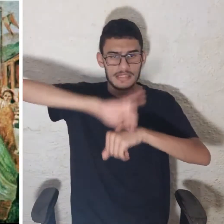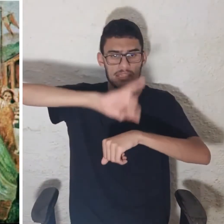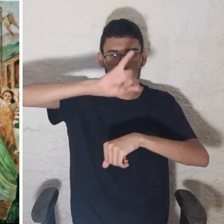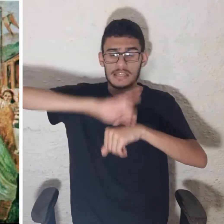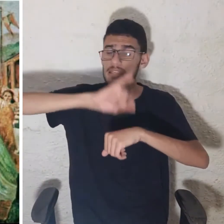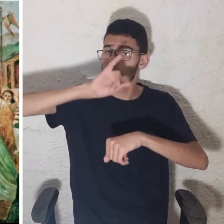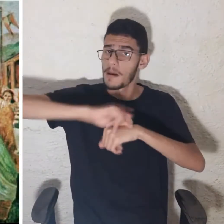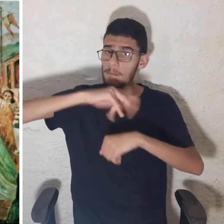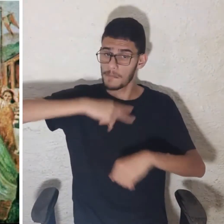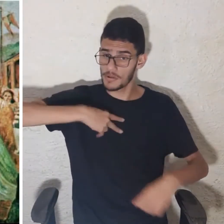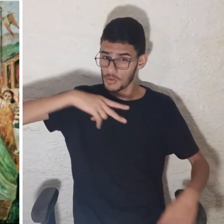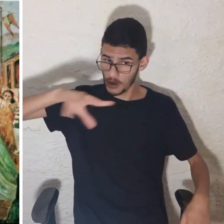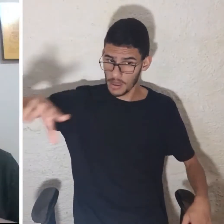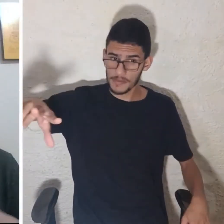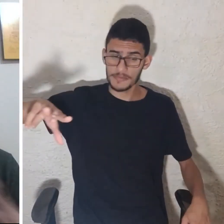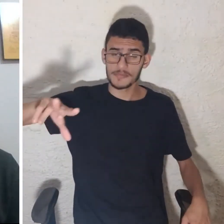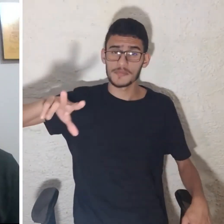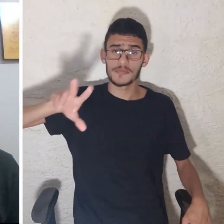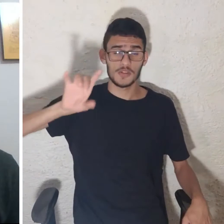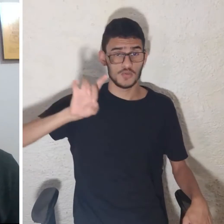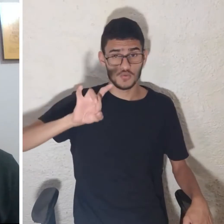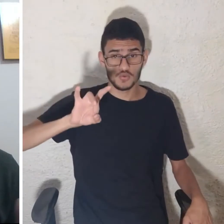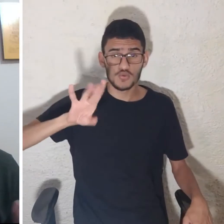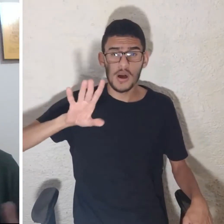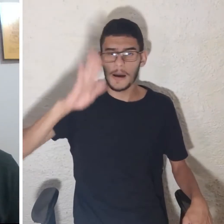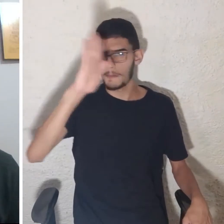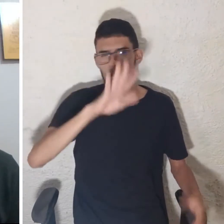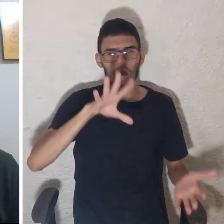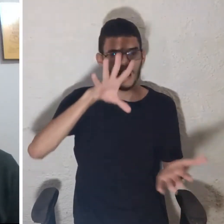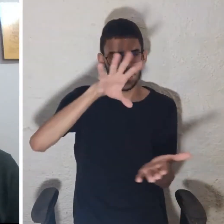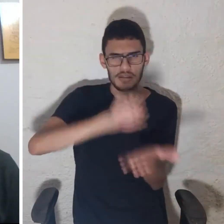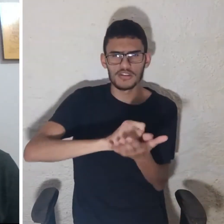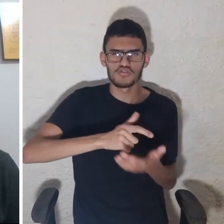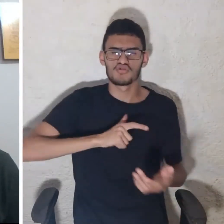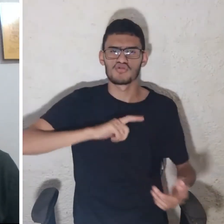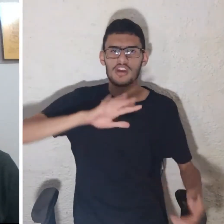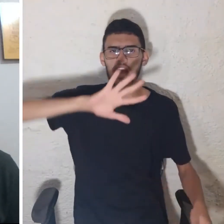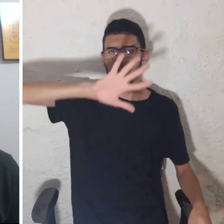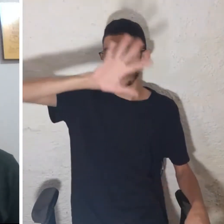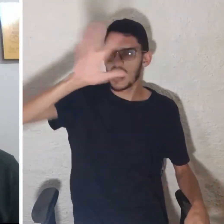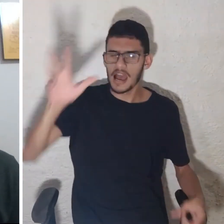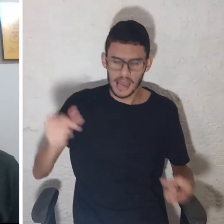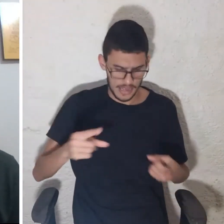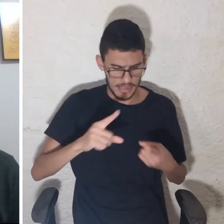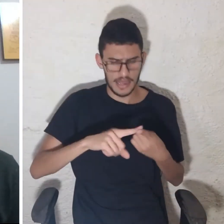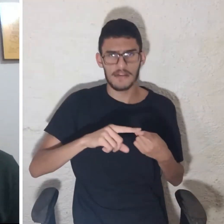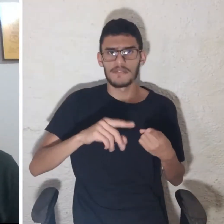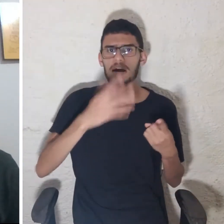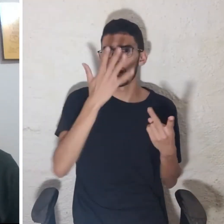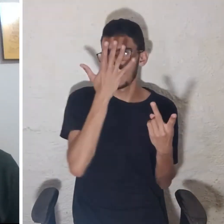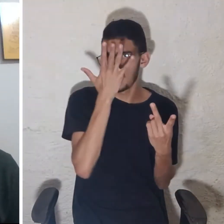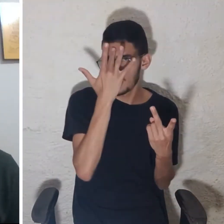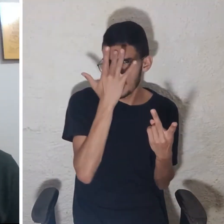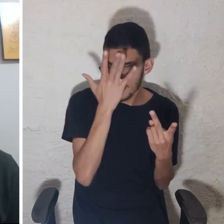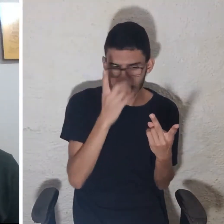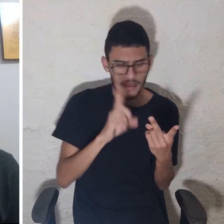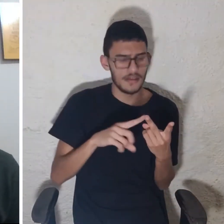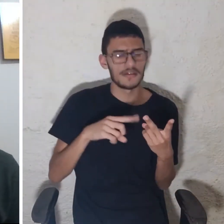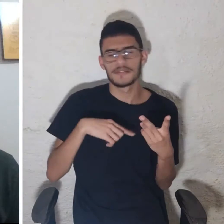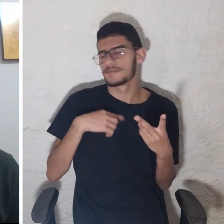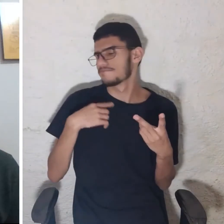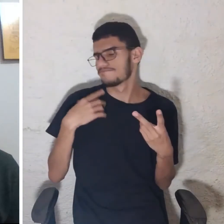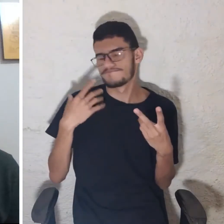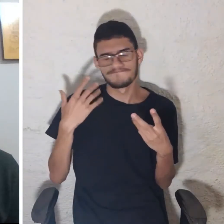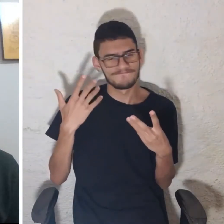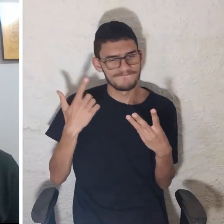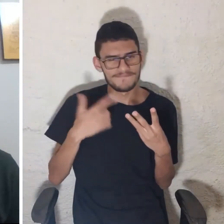né, português. Portugal não tinha só o Brasil como colônia, tinha colônias na África, tinha colônias na Índia, né,